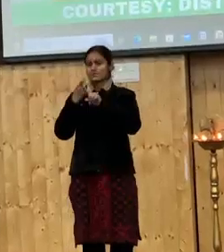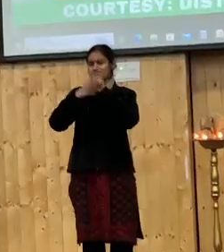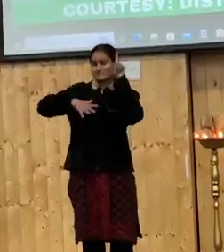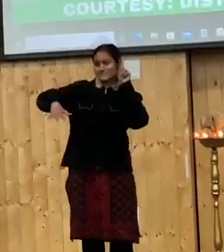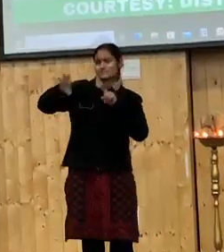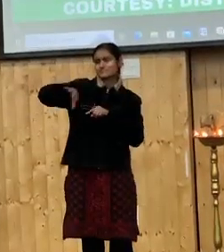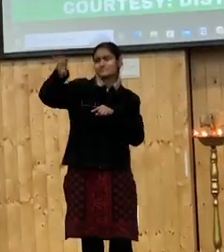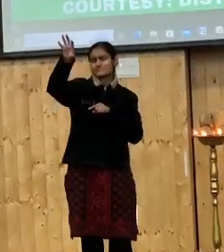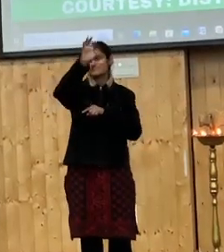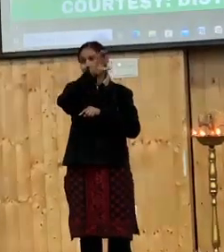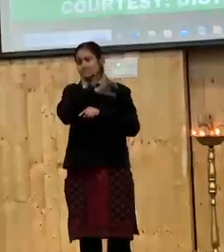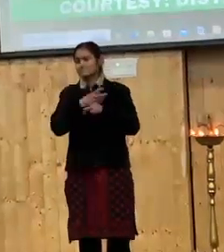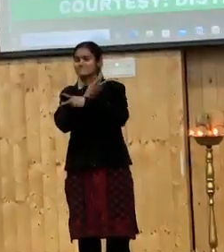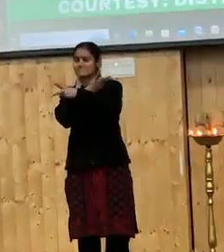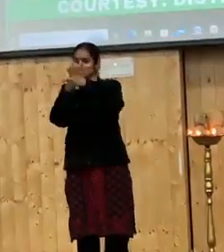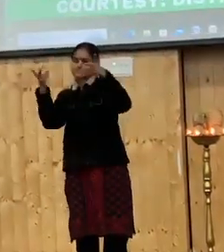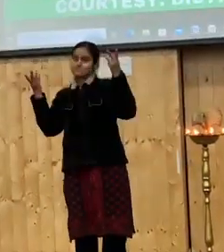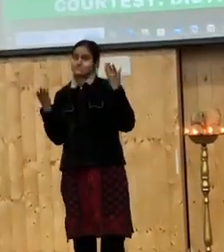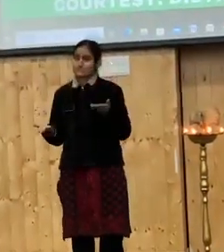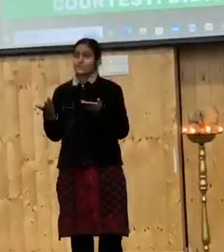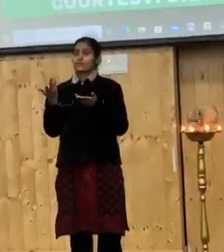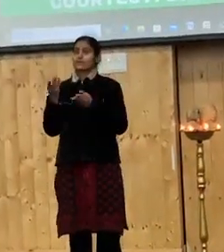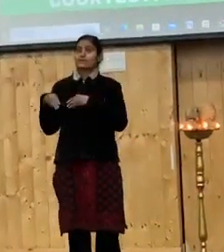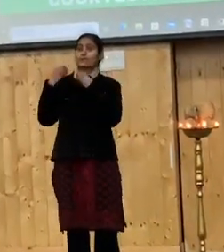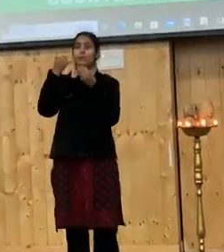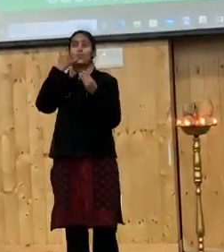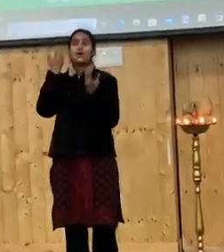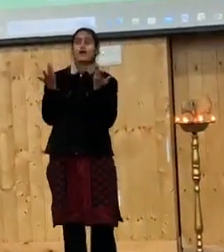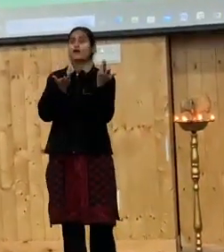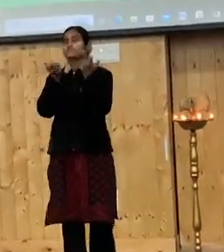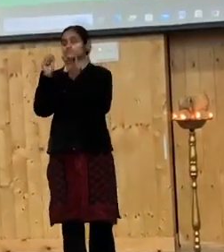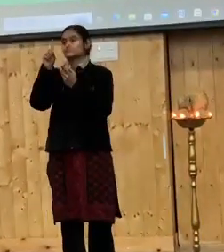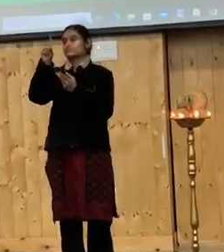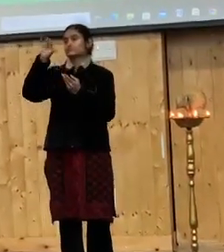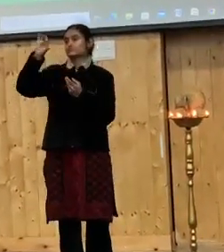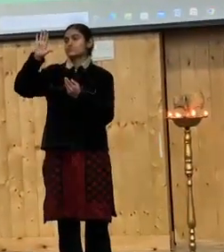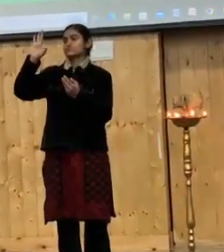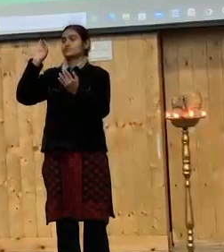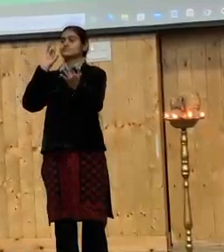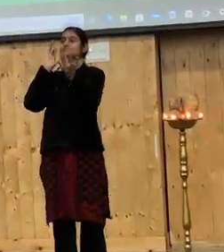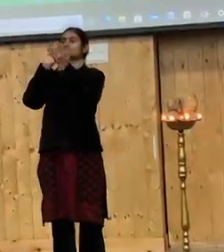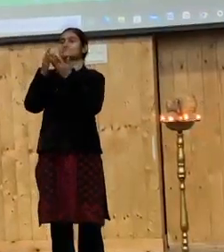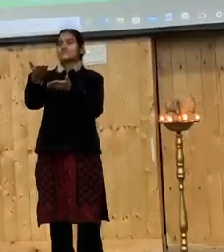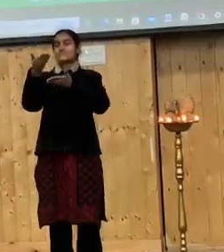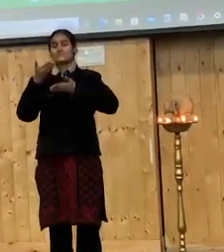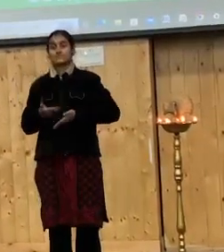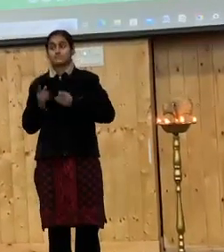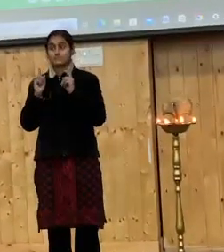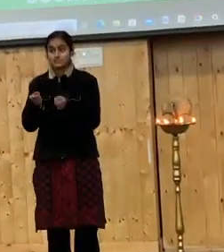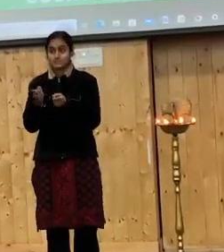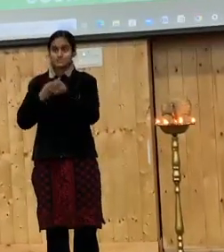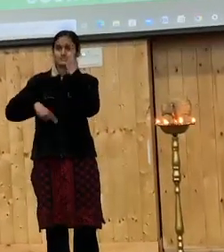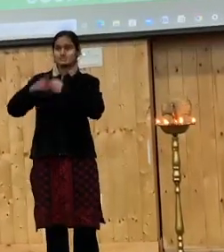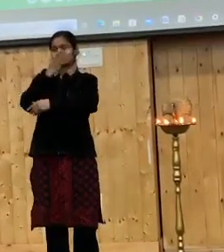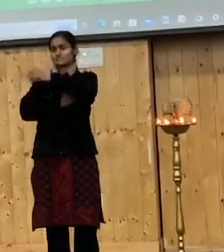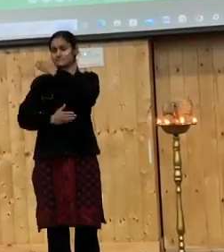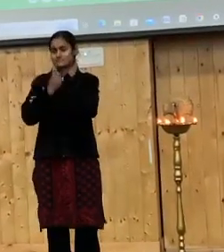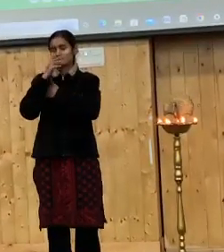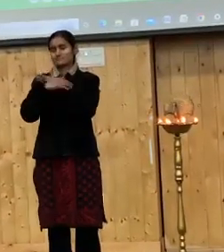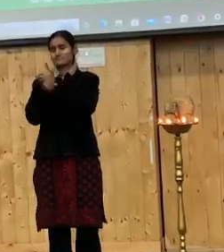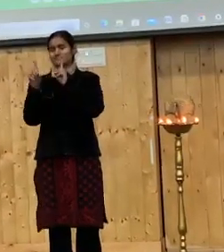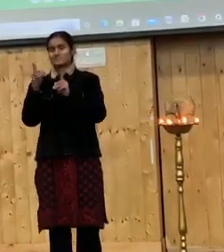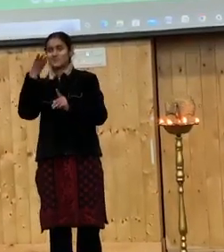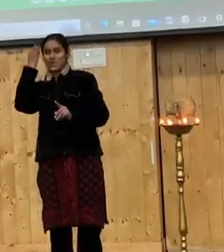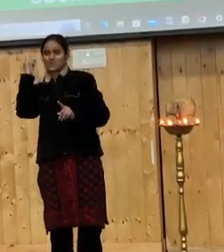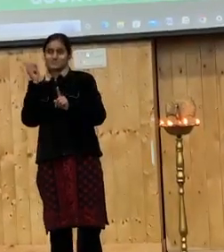मदद करेंगे। किसी भी जानकारी के लिए आप वोटर हेल्पलाइन नंबर 1950